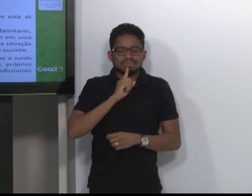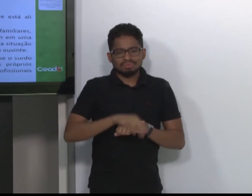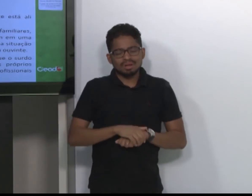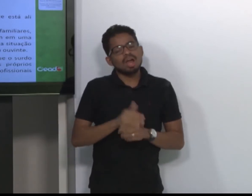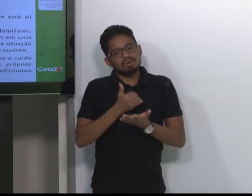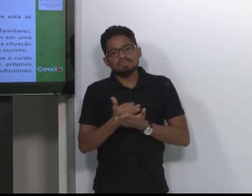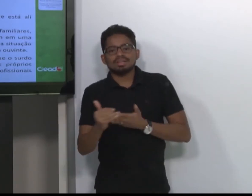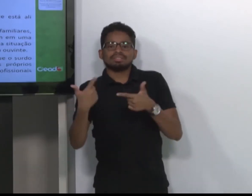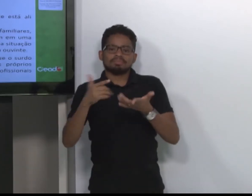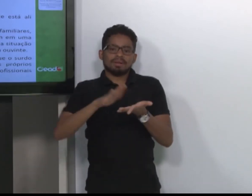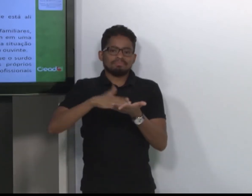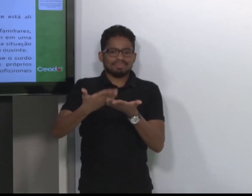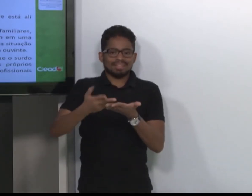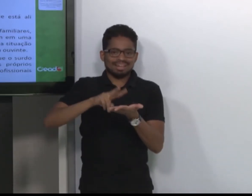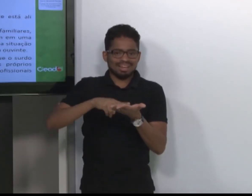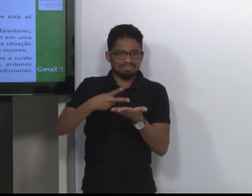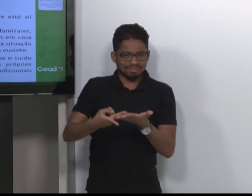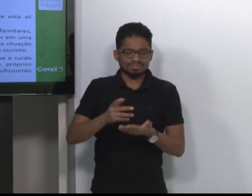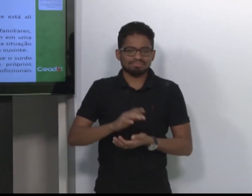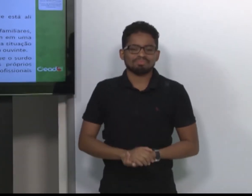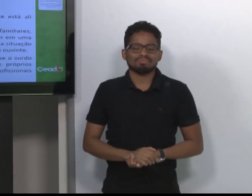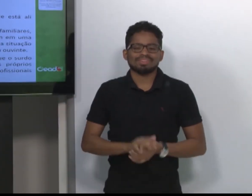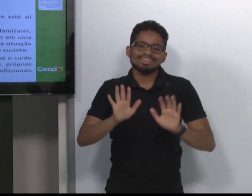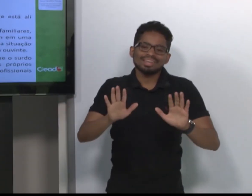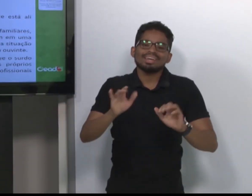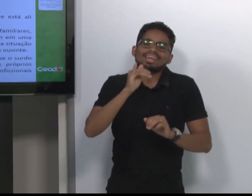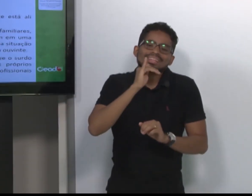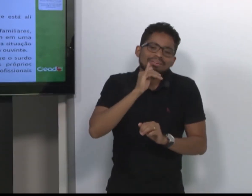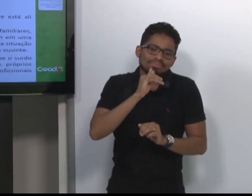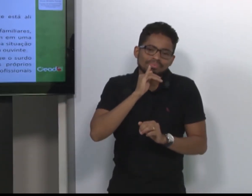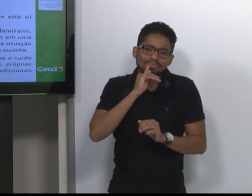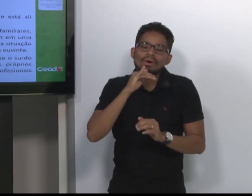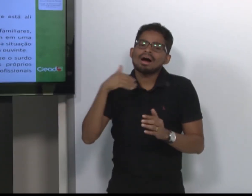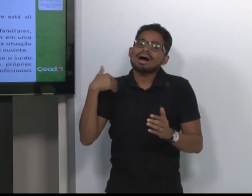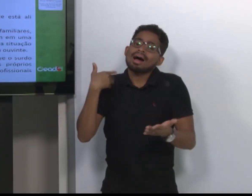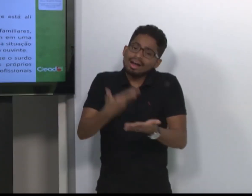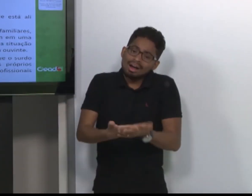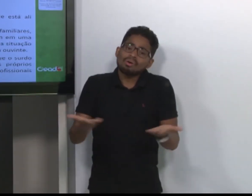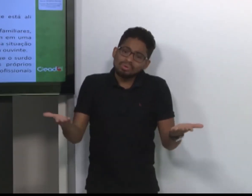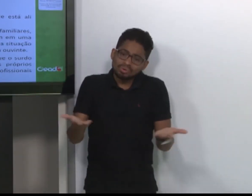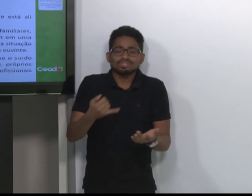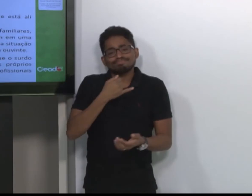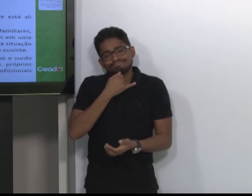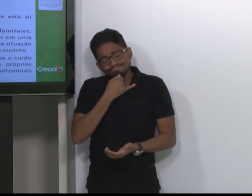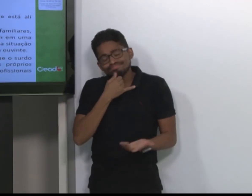ajudar. E, por exemplo, infelizmente até hoje nós ainda percebemos